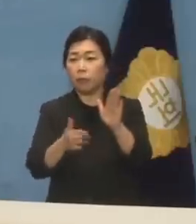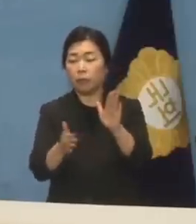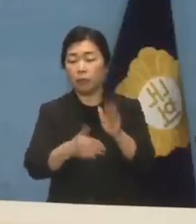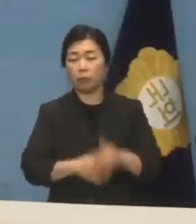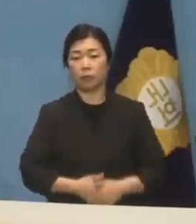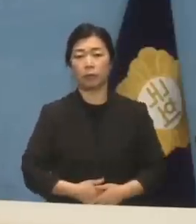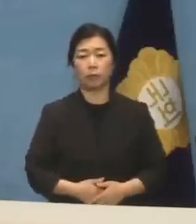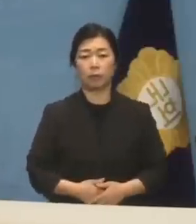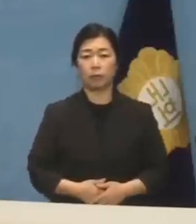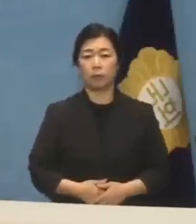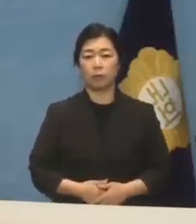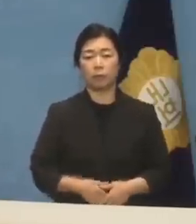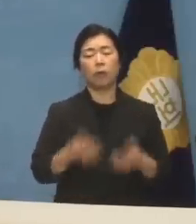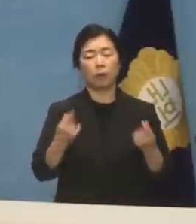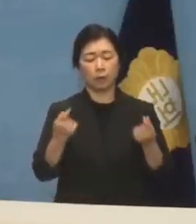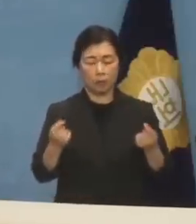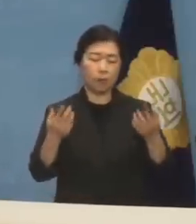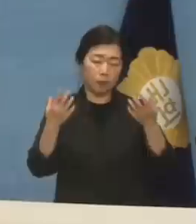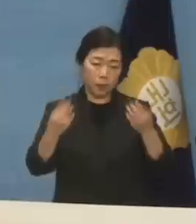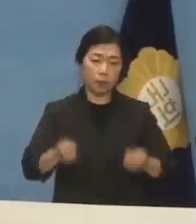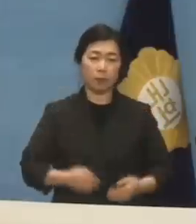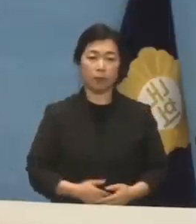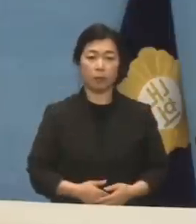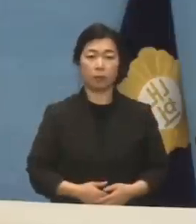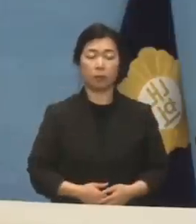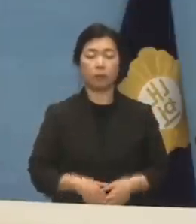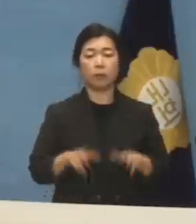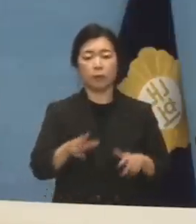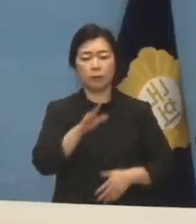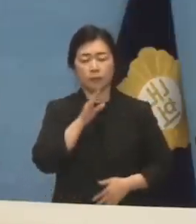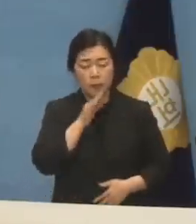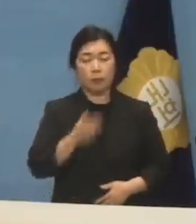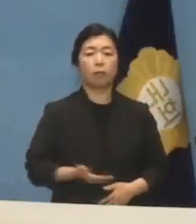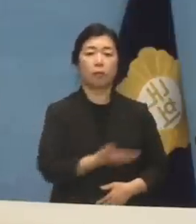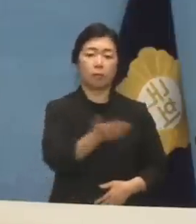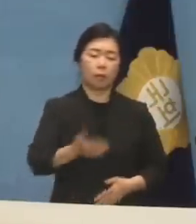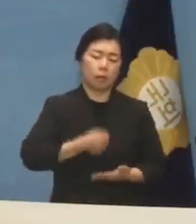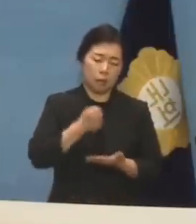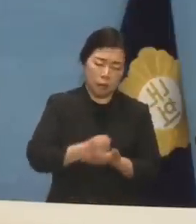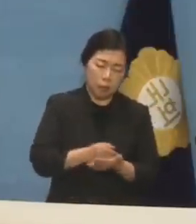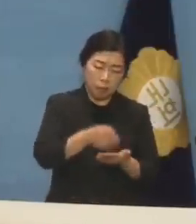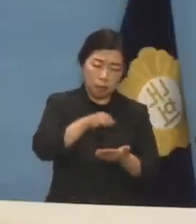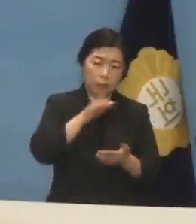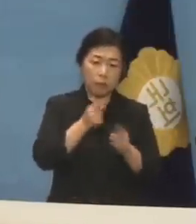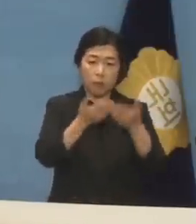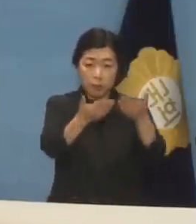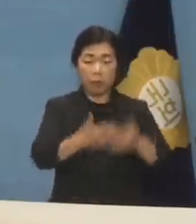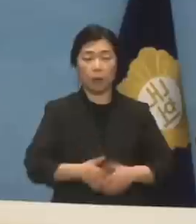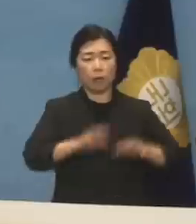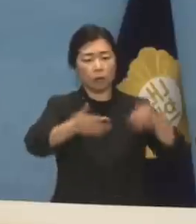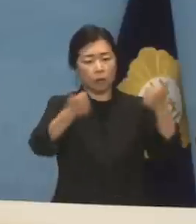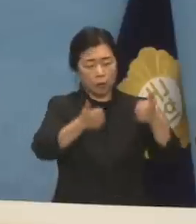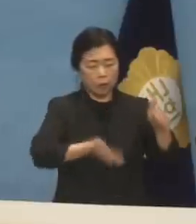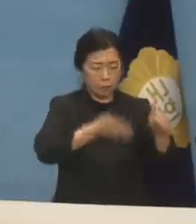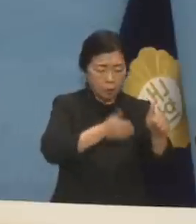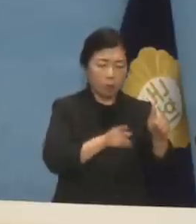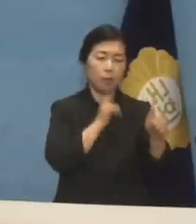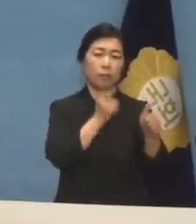아무렇지도 않게 서슴지 않고 하고 있습니다. 이제 진짜로 기자님들께서도 호소 드려봅니다. 이 국회도 호소